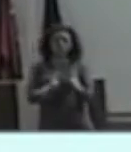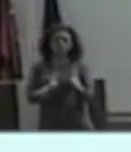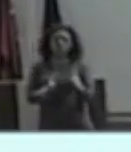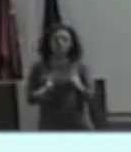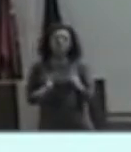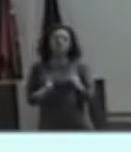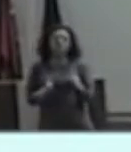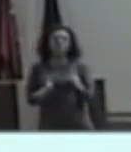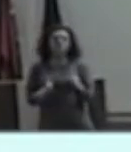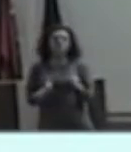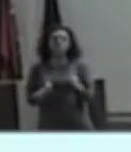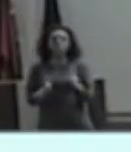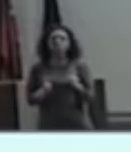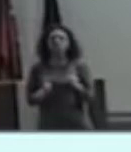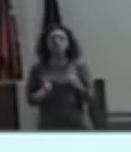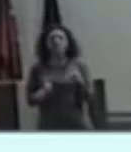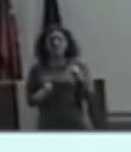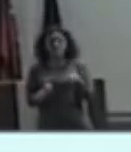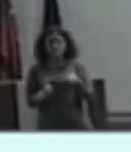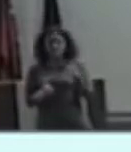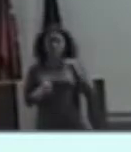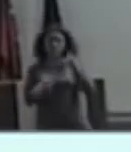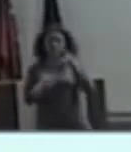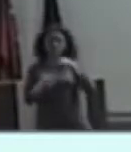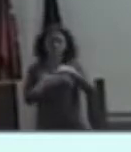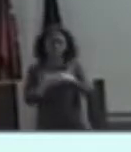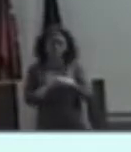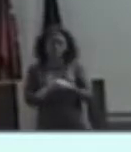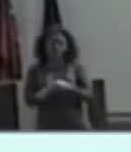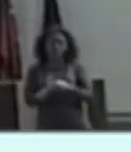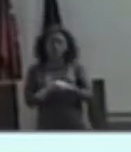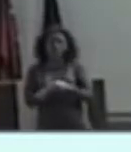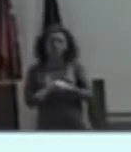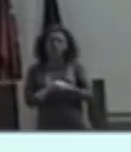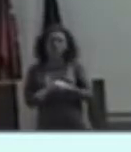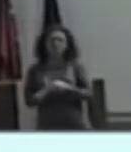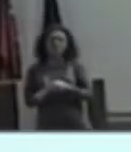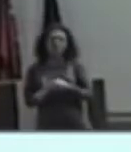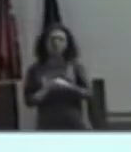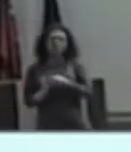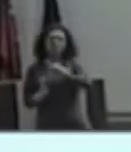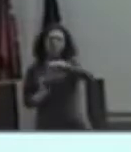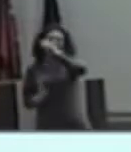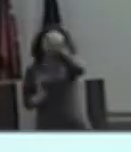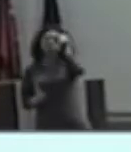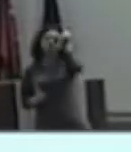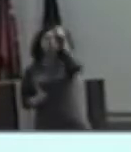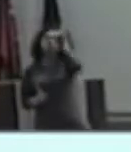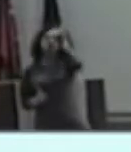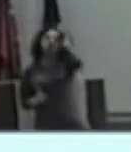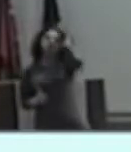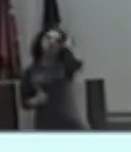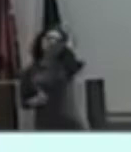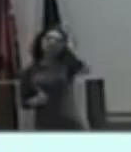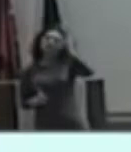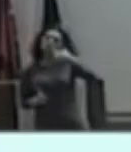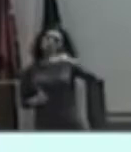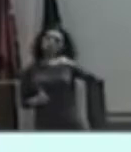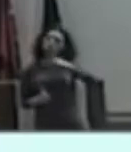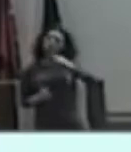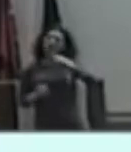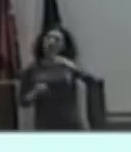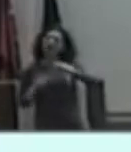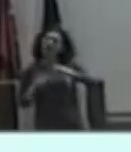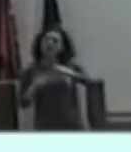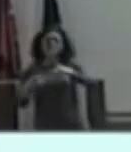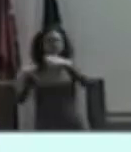que la tecnología, quizá en contra de lo que habían pensado inicialmente, pues por el